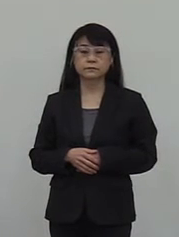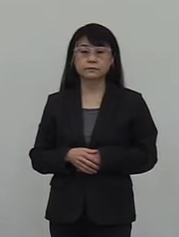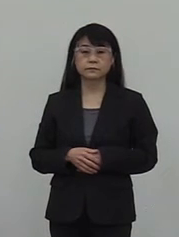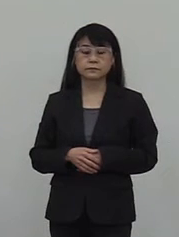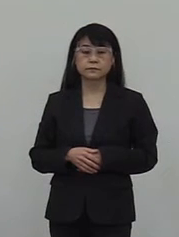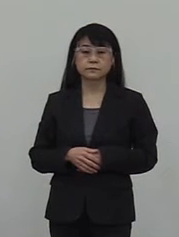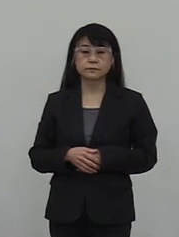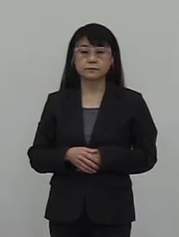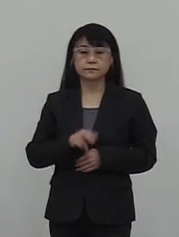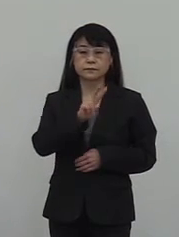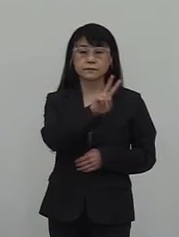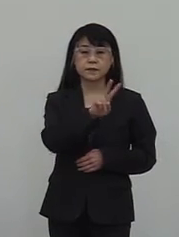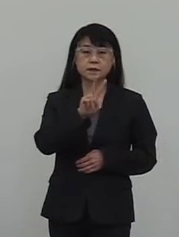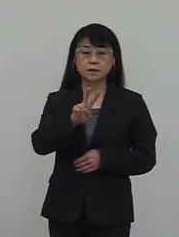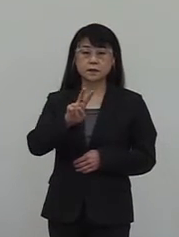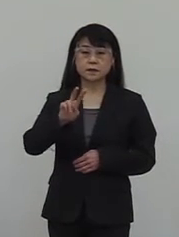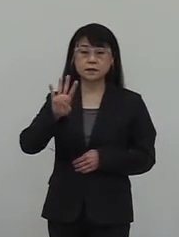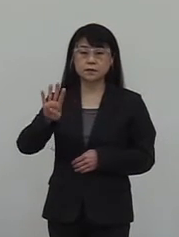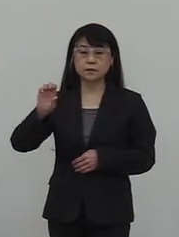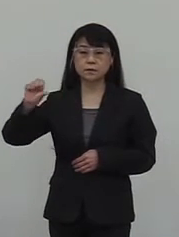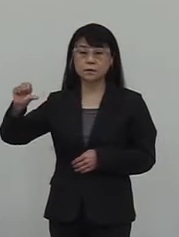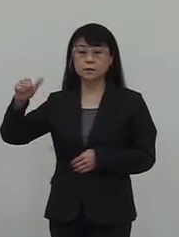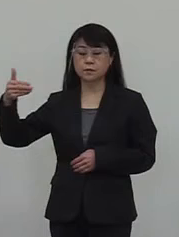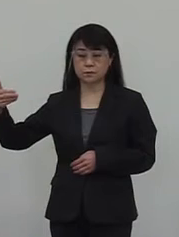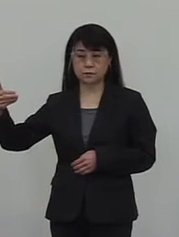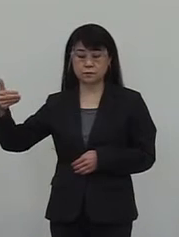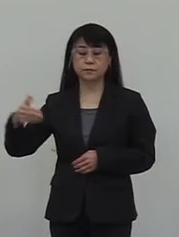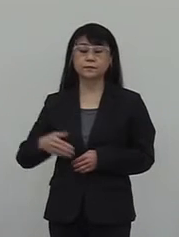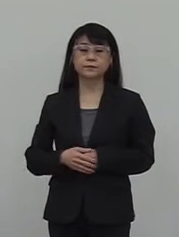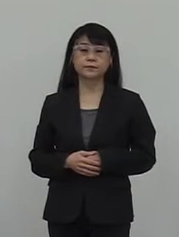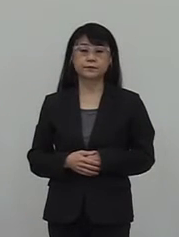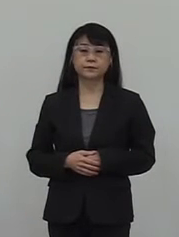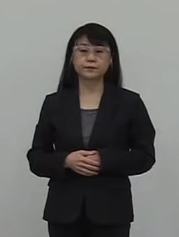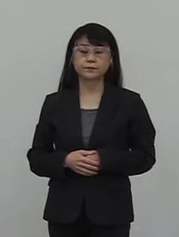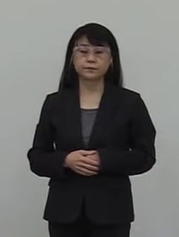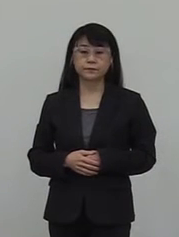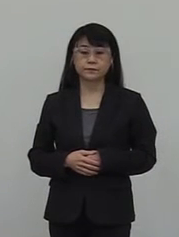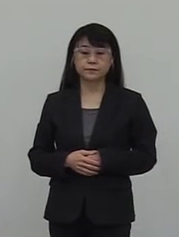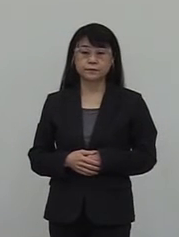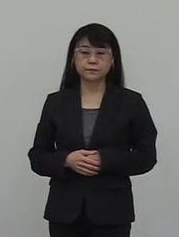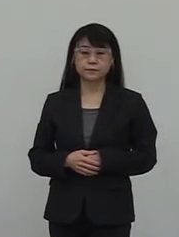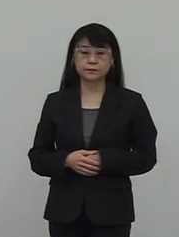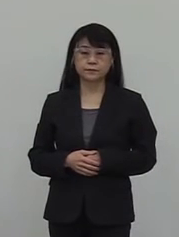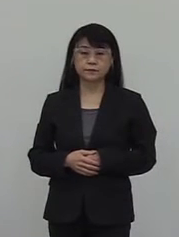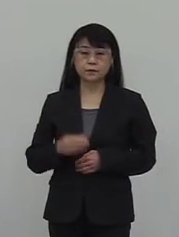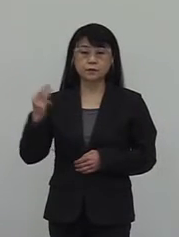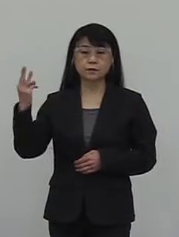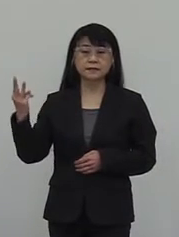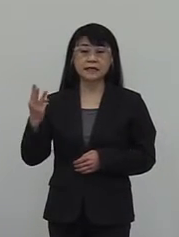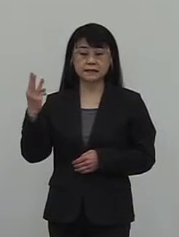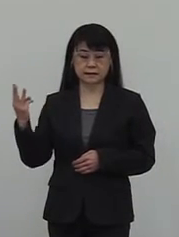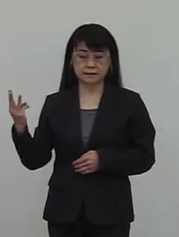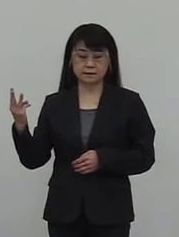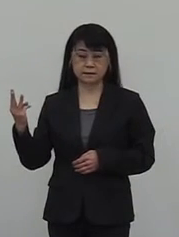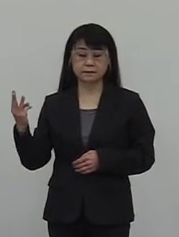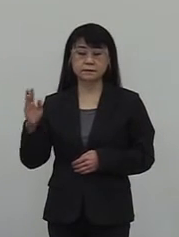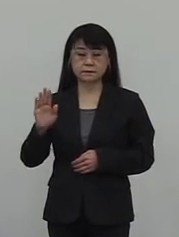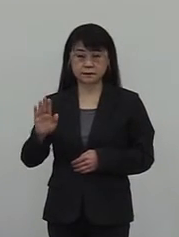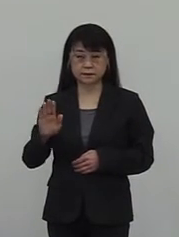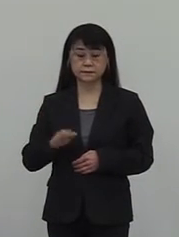14ページ中ほどの22459番、こちらの方3名になります